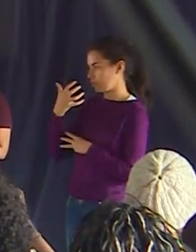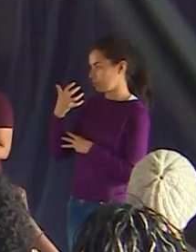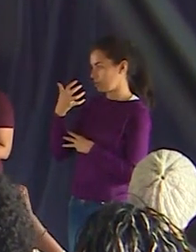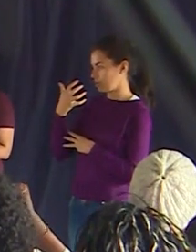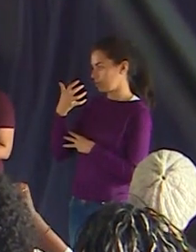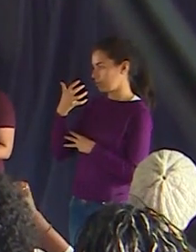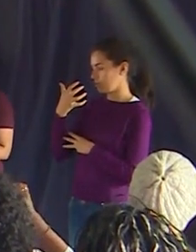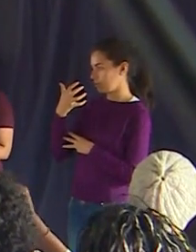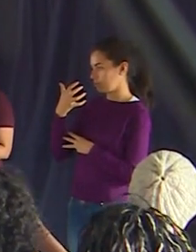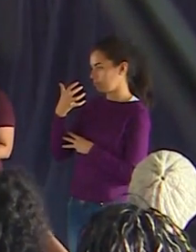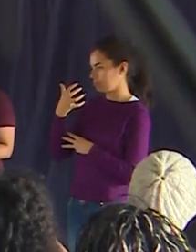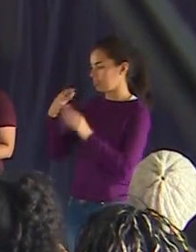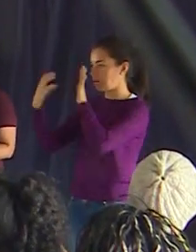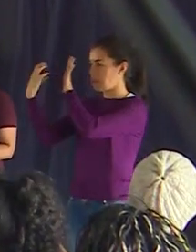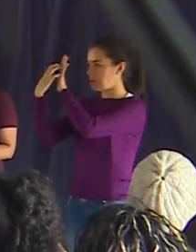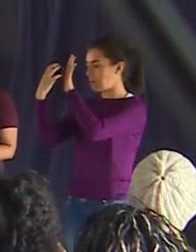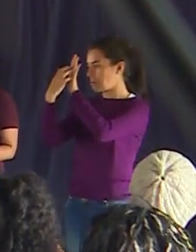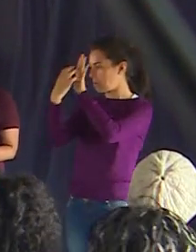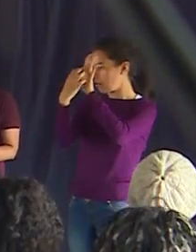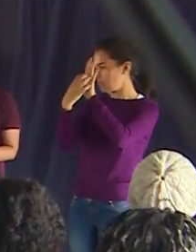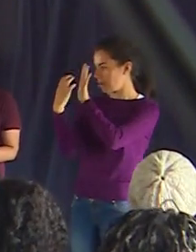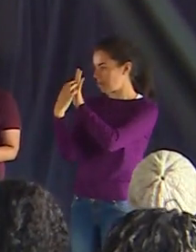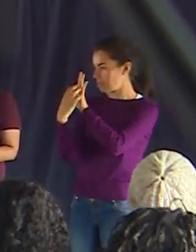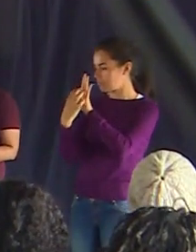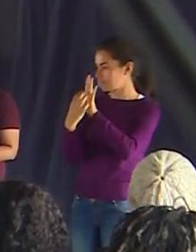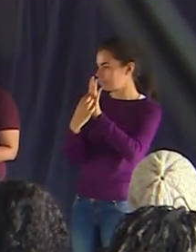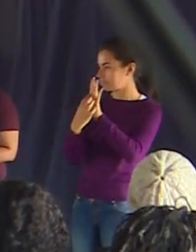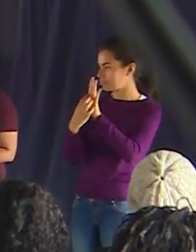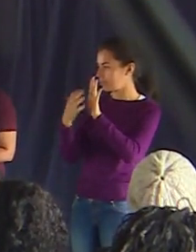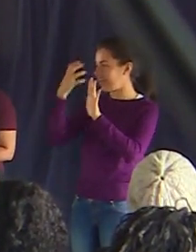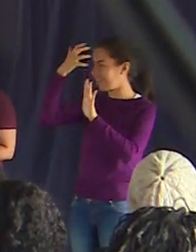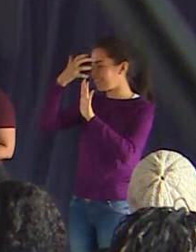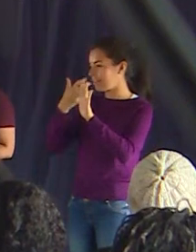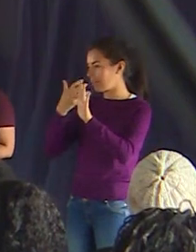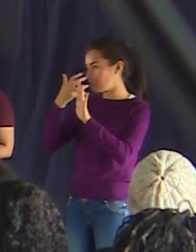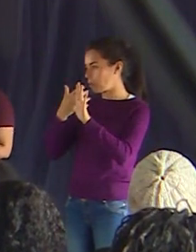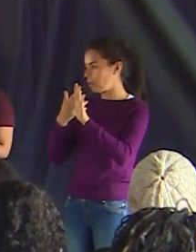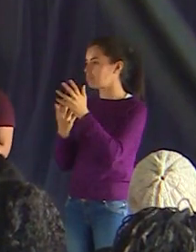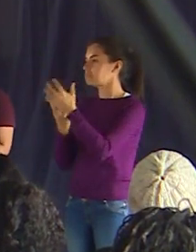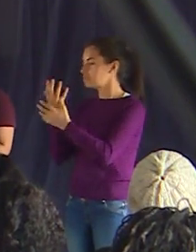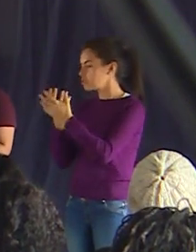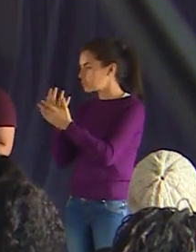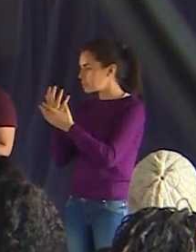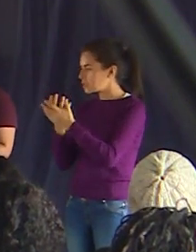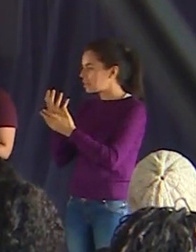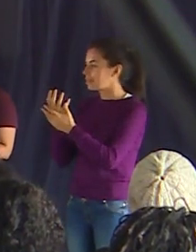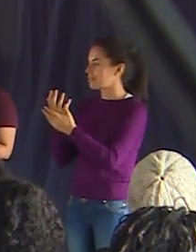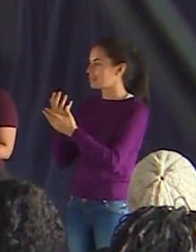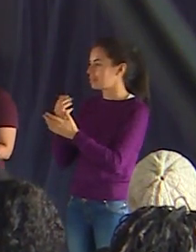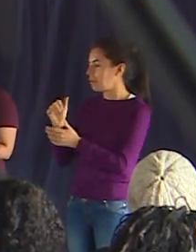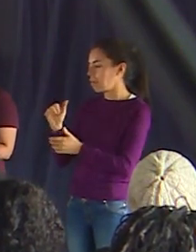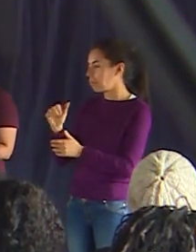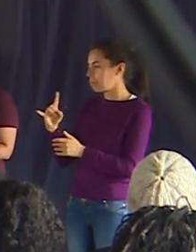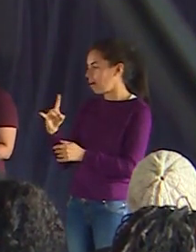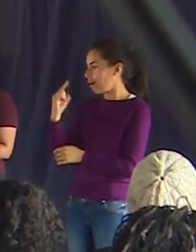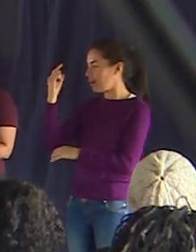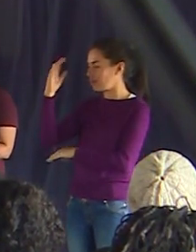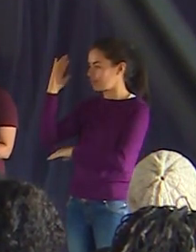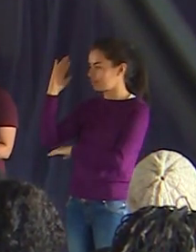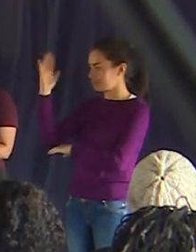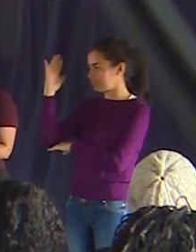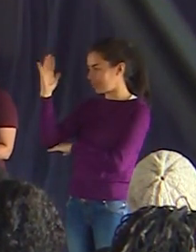un muro de aportes, en donde ustedes podrán evaluar el desarrollo de la cátedra, y finalizamos a